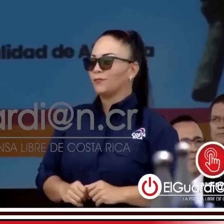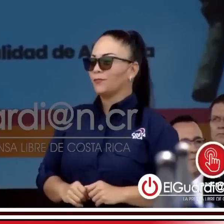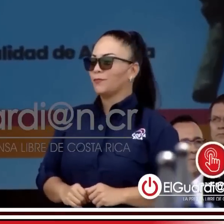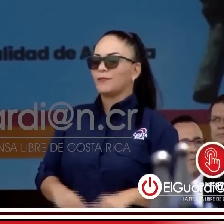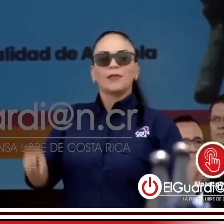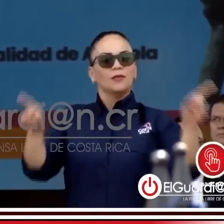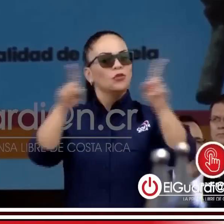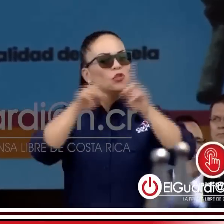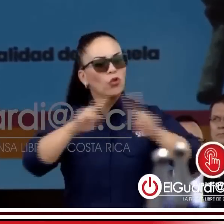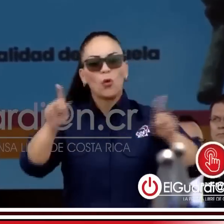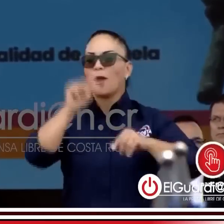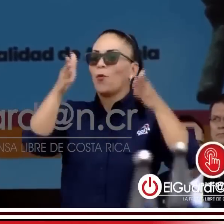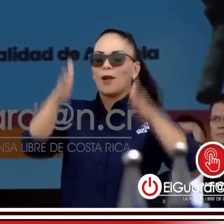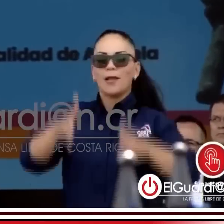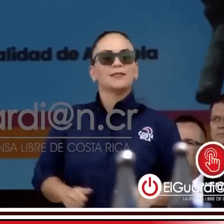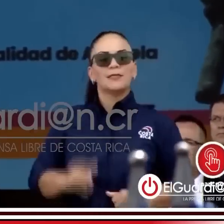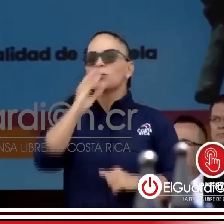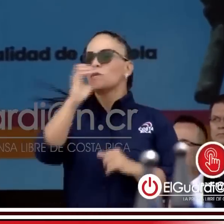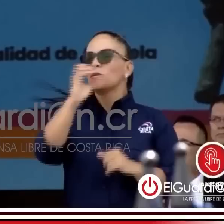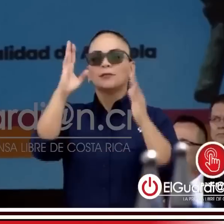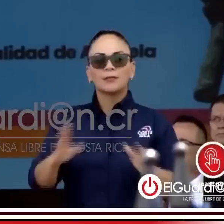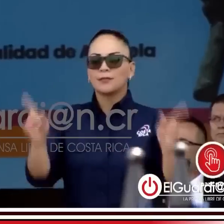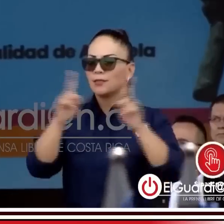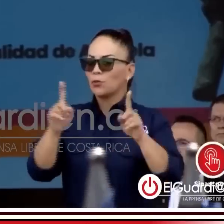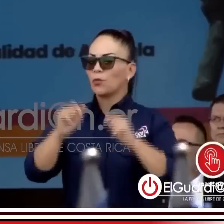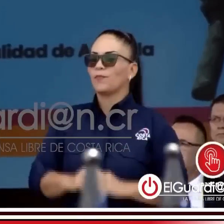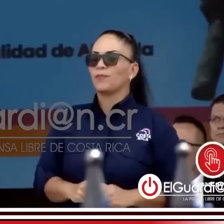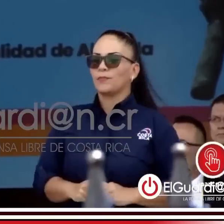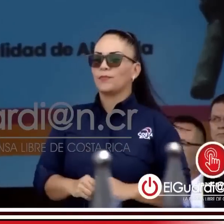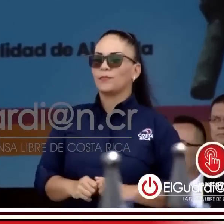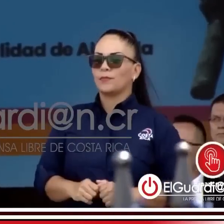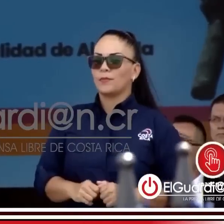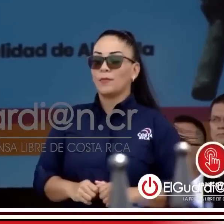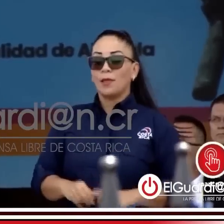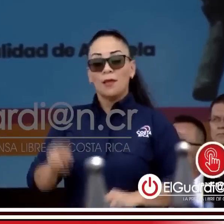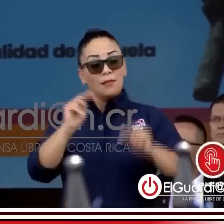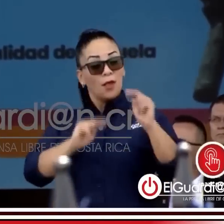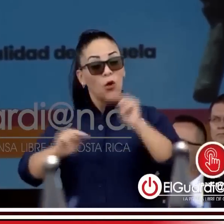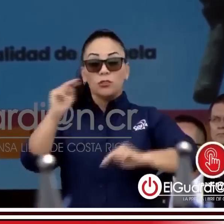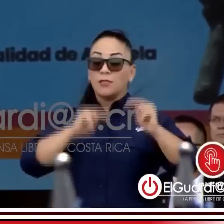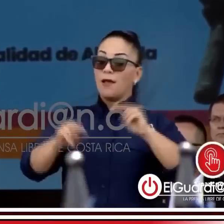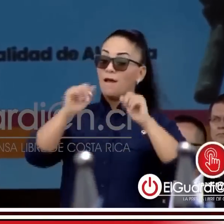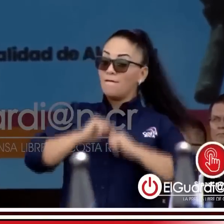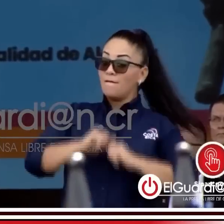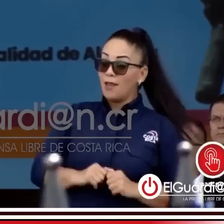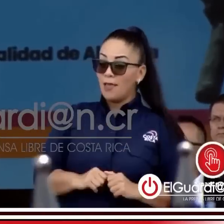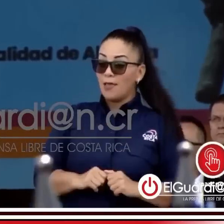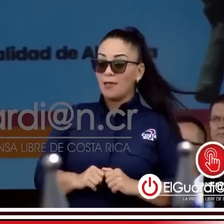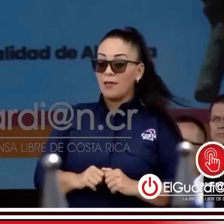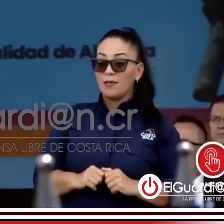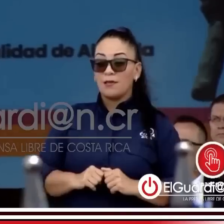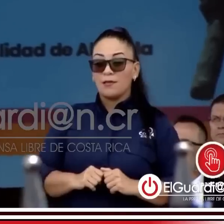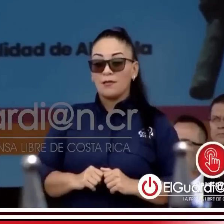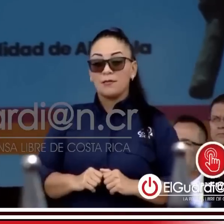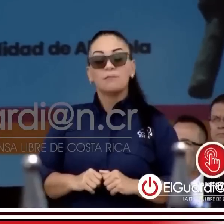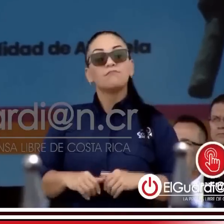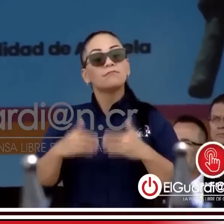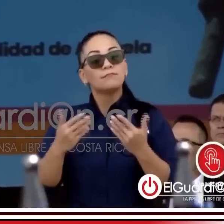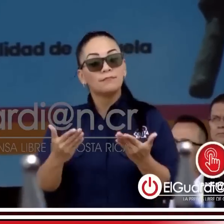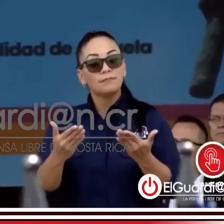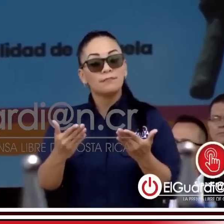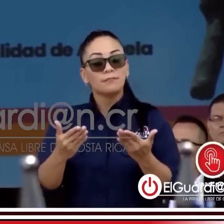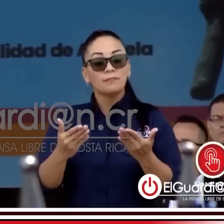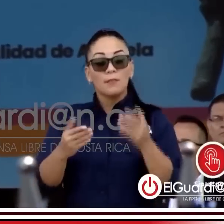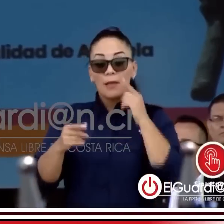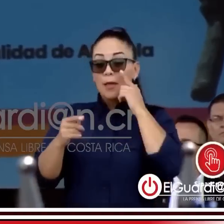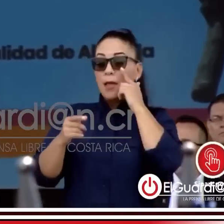Tampoco alajuelenses y costarricenses será negociable la construcción del